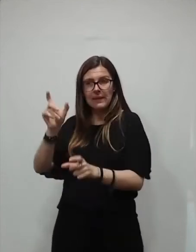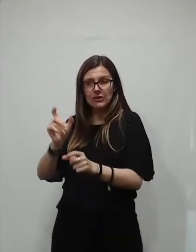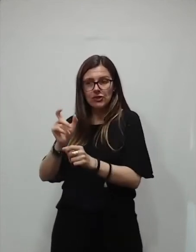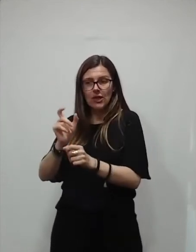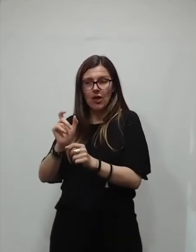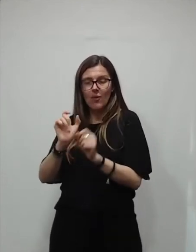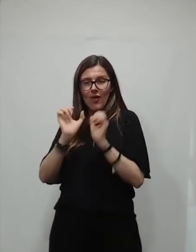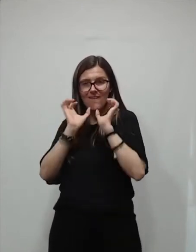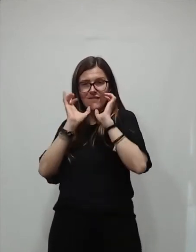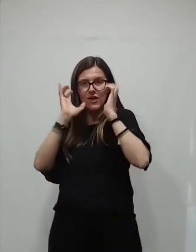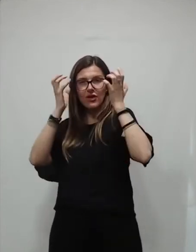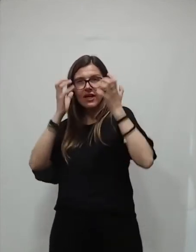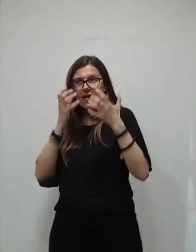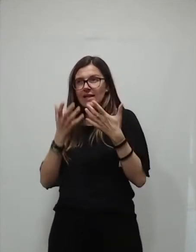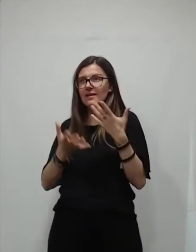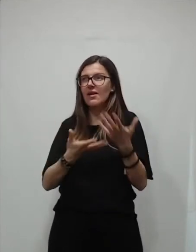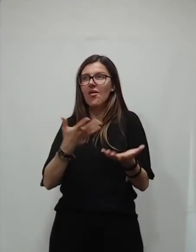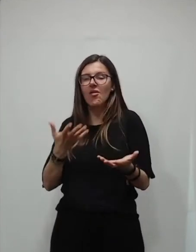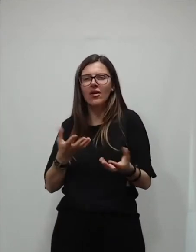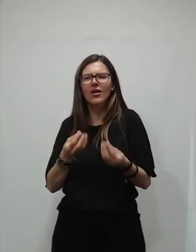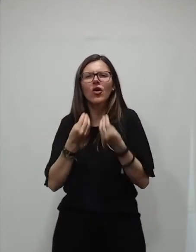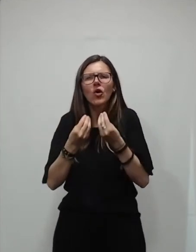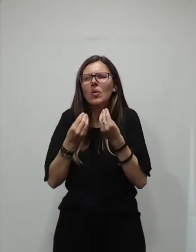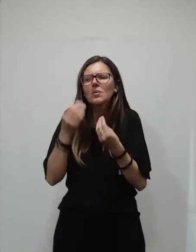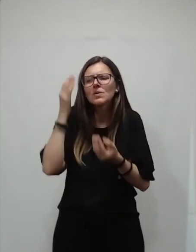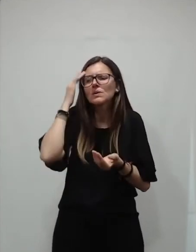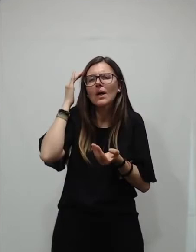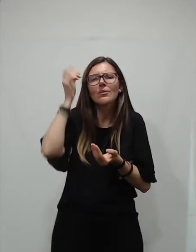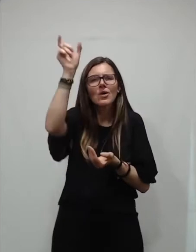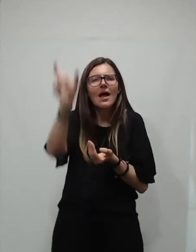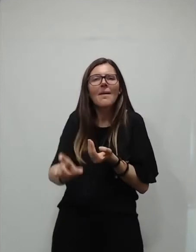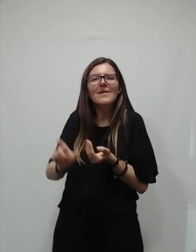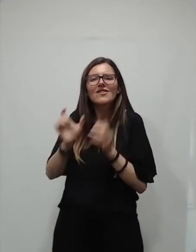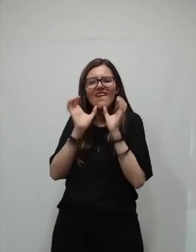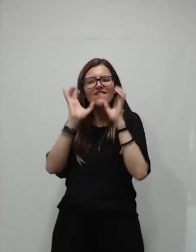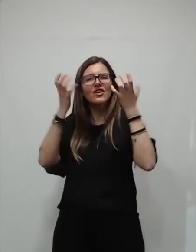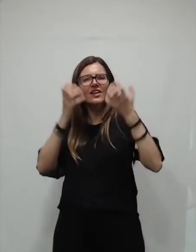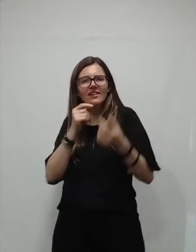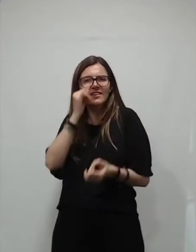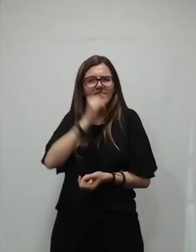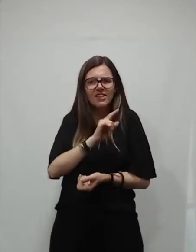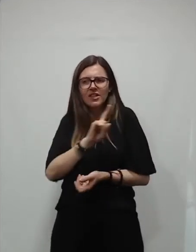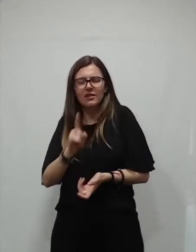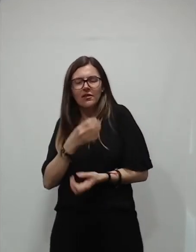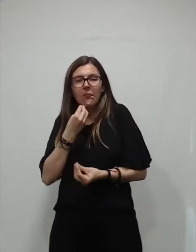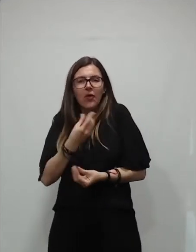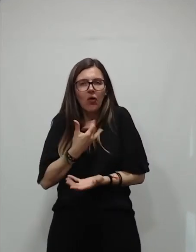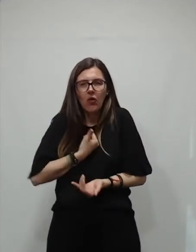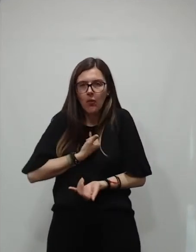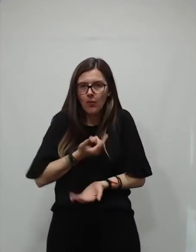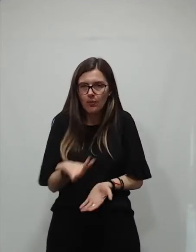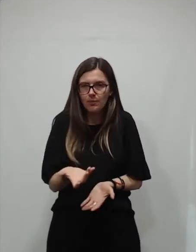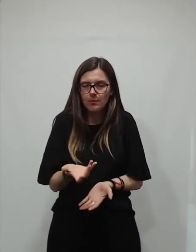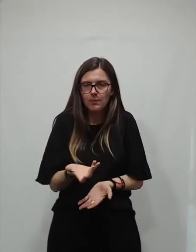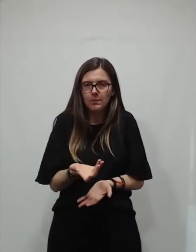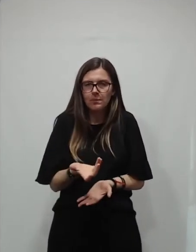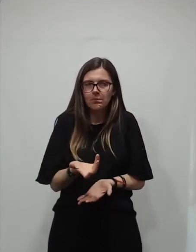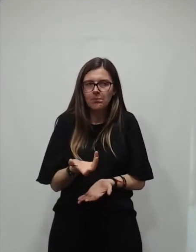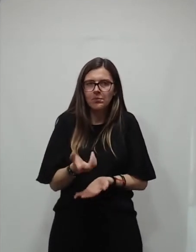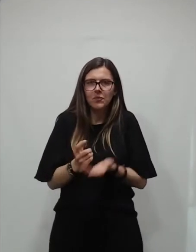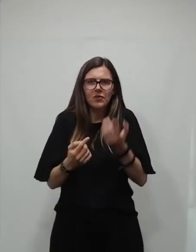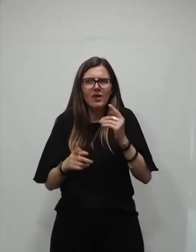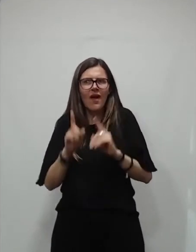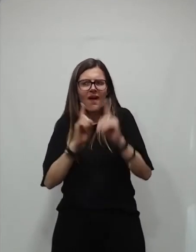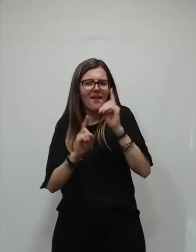cuando hablamos de un individuo peligroso, ¿qué características tiene un individuo peligroso? Bueno, todas estas cuestiones que no tenemos bien claro